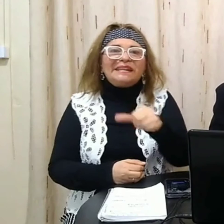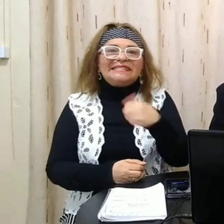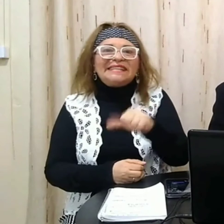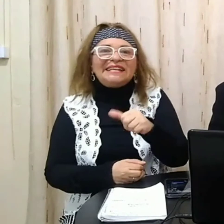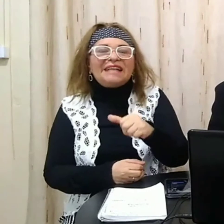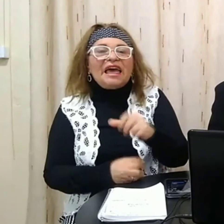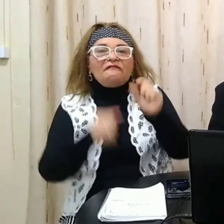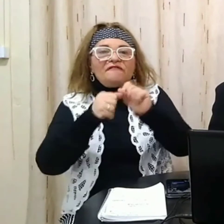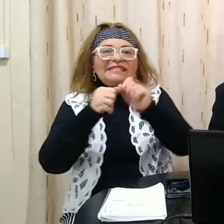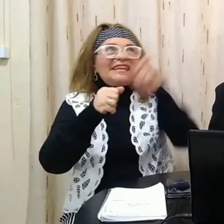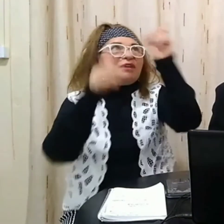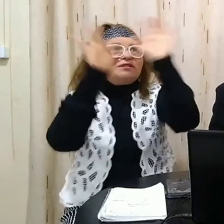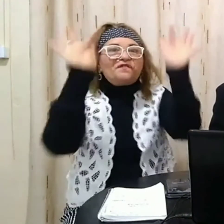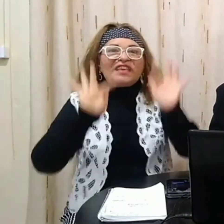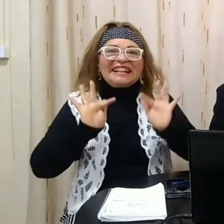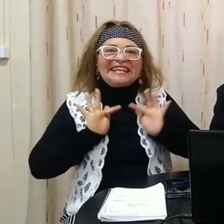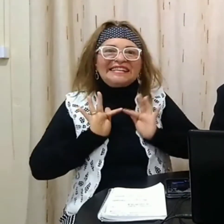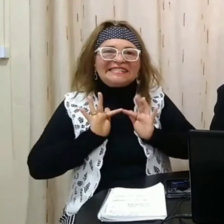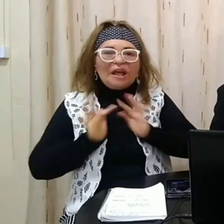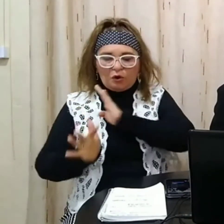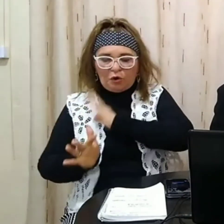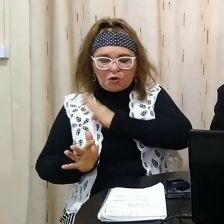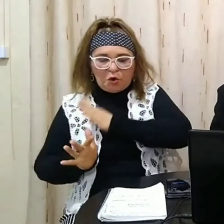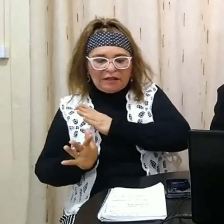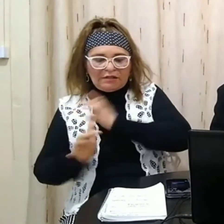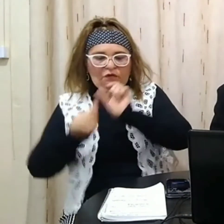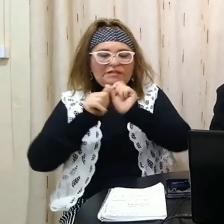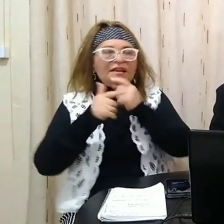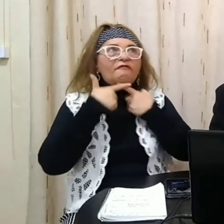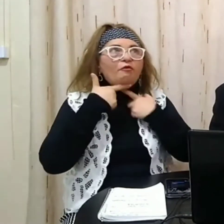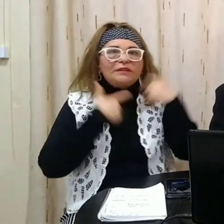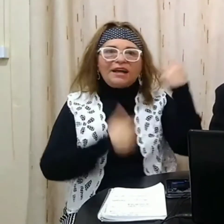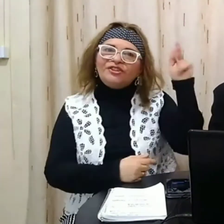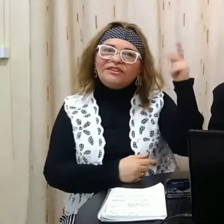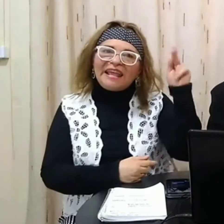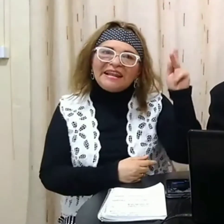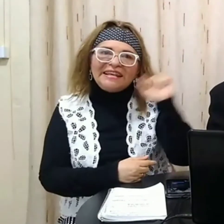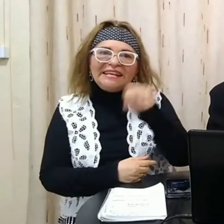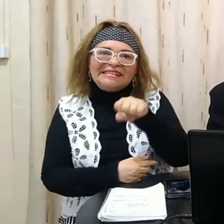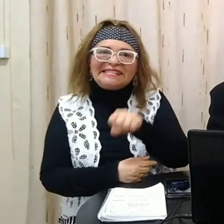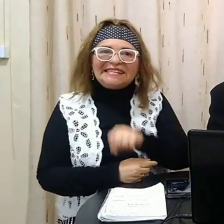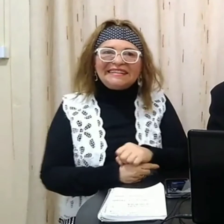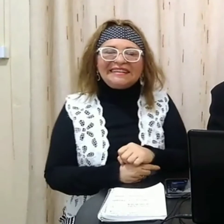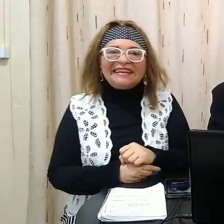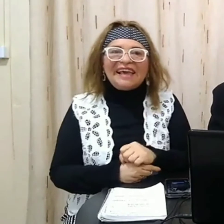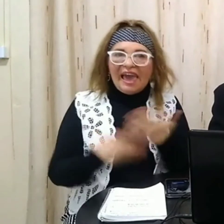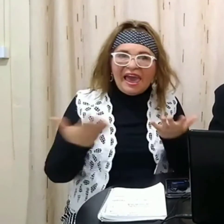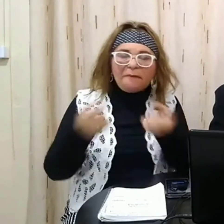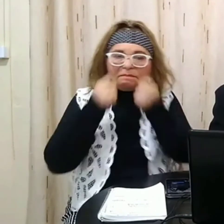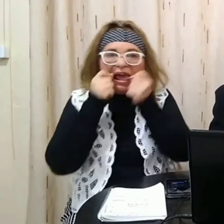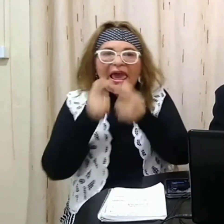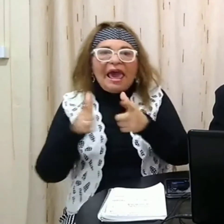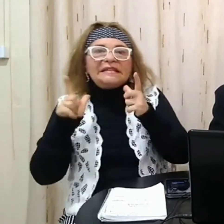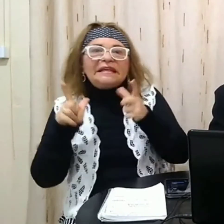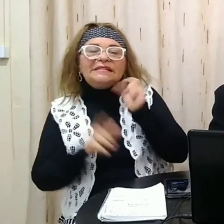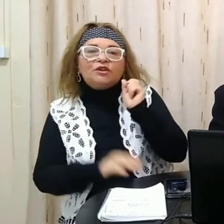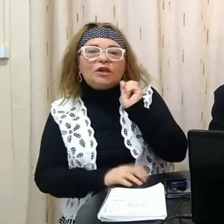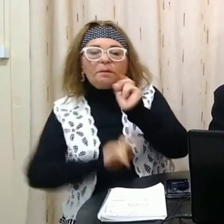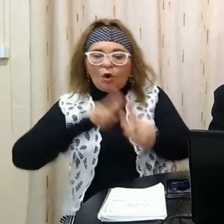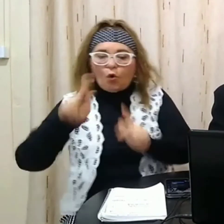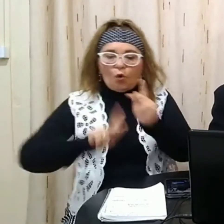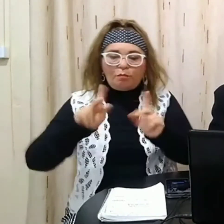Senhor de todo o coração. Temos que agradá-lo de todo o coração. É interessante que o